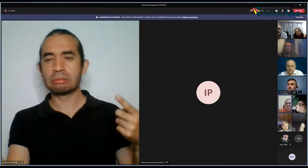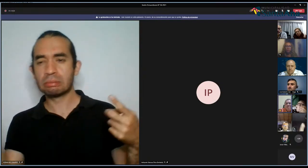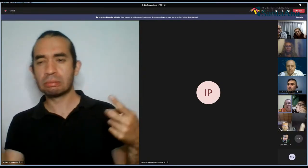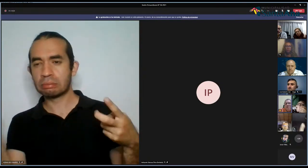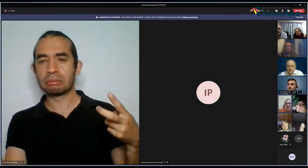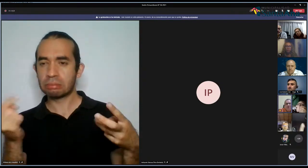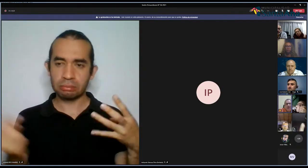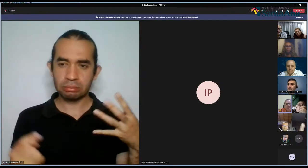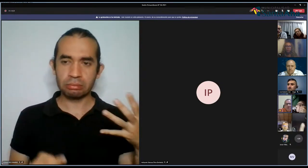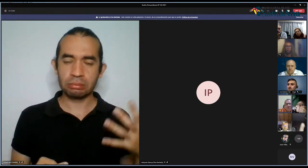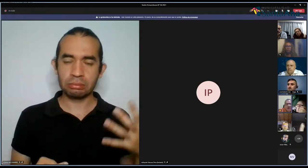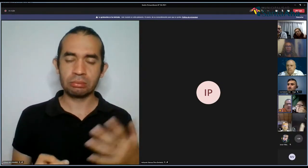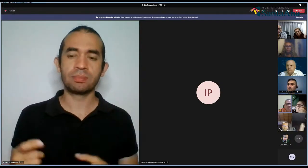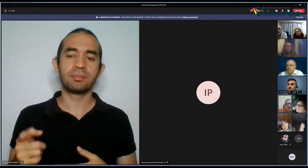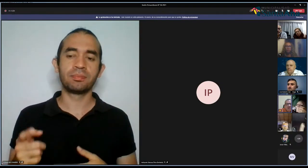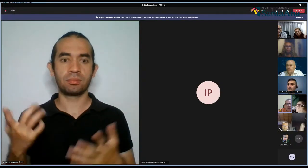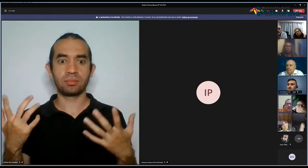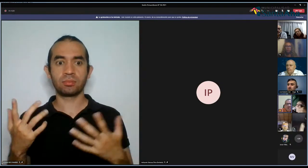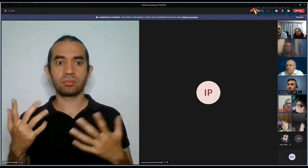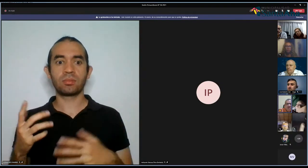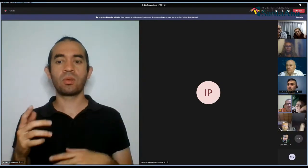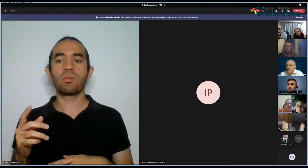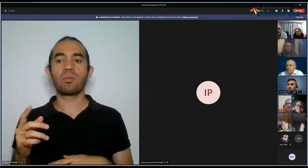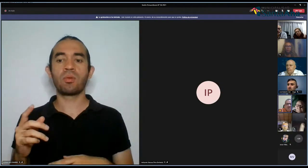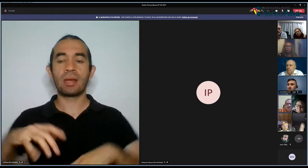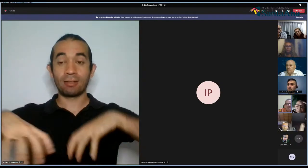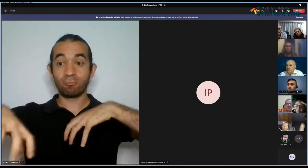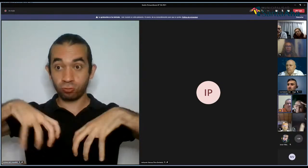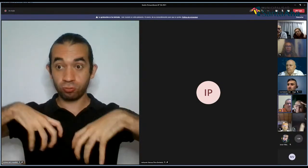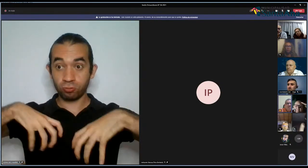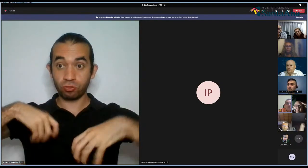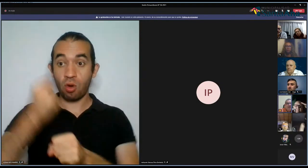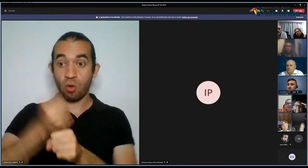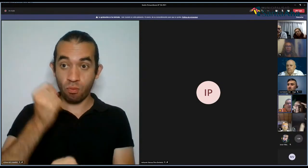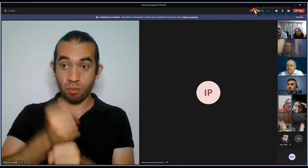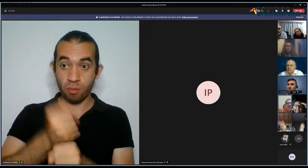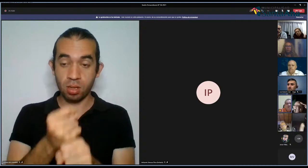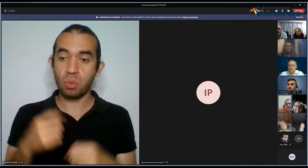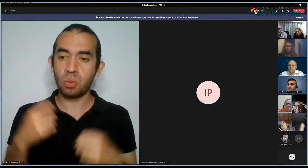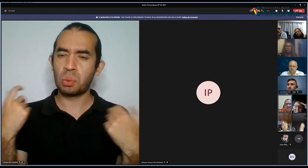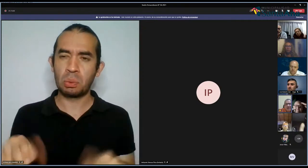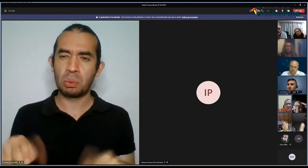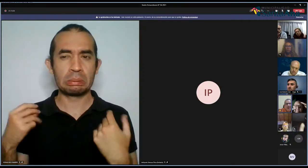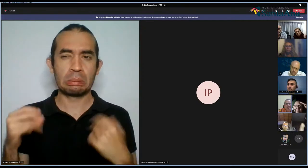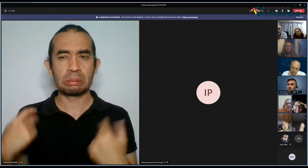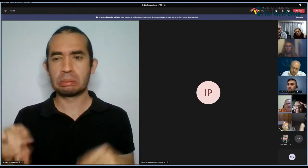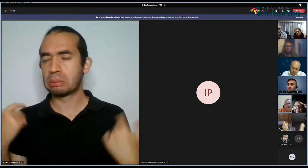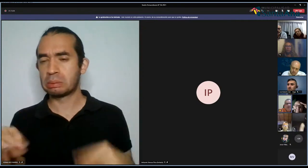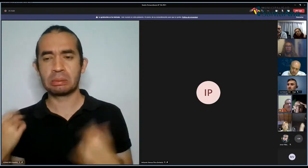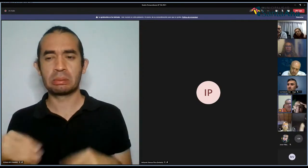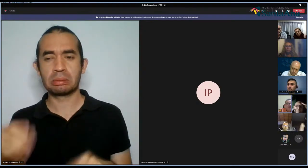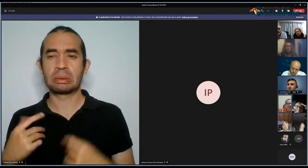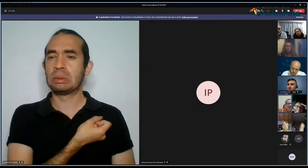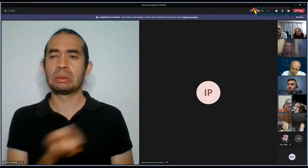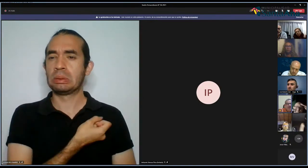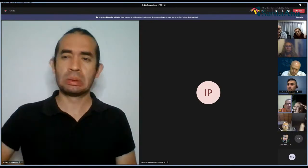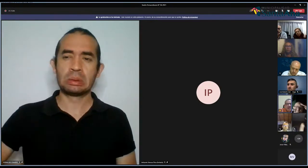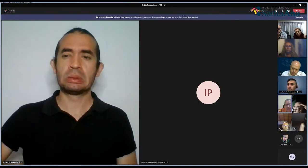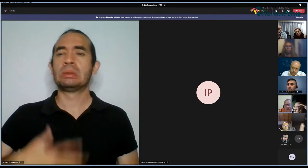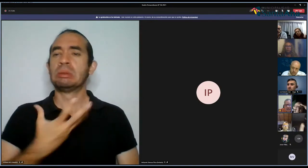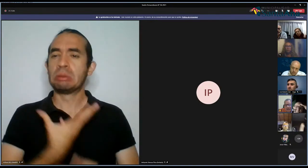para poder poner una obra en ejecución es es un verdadero calvario si se quiere llamar de esa